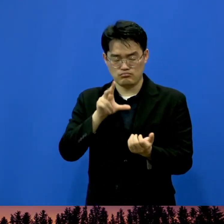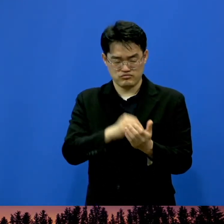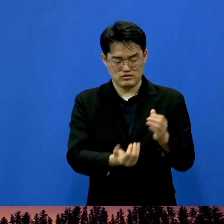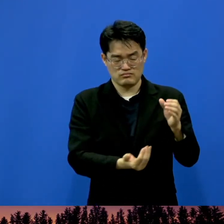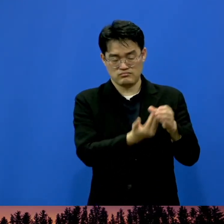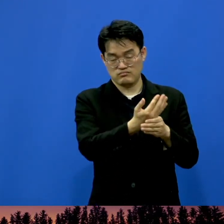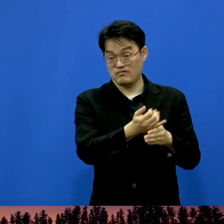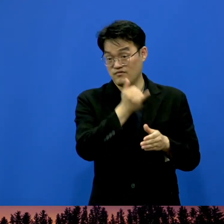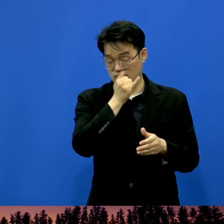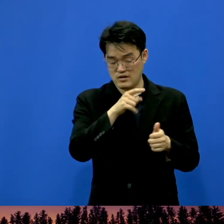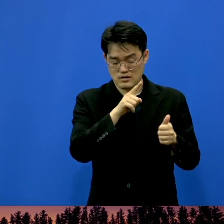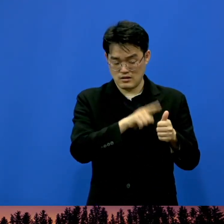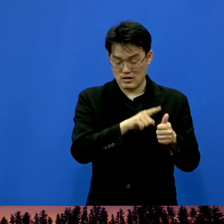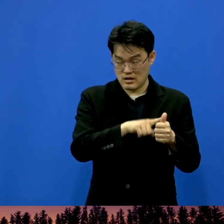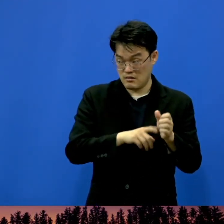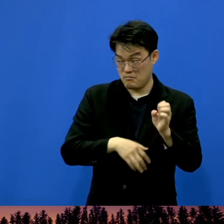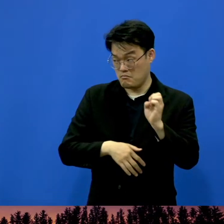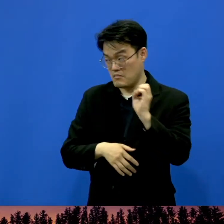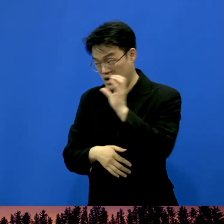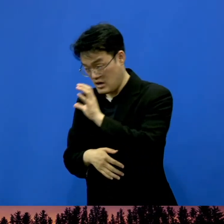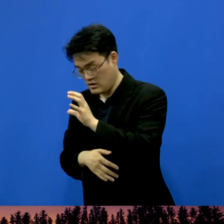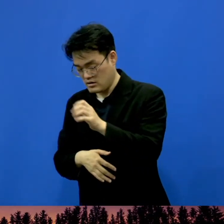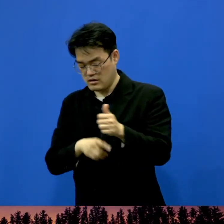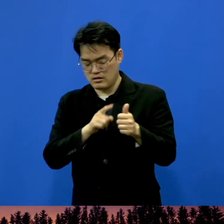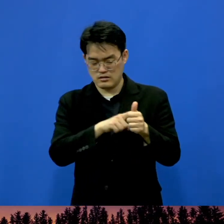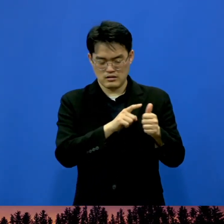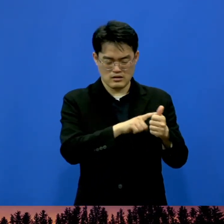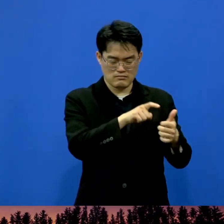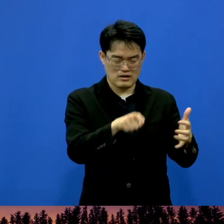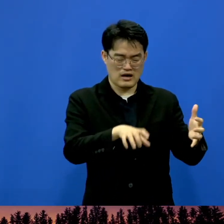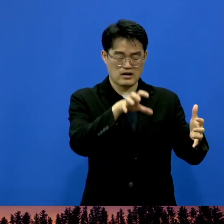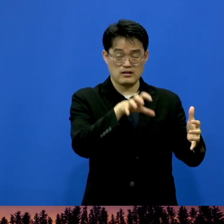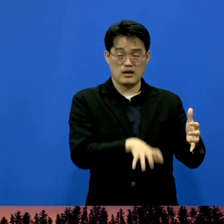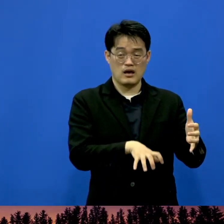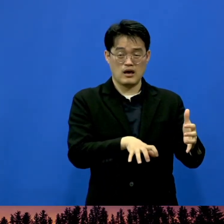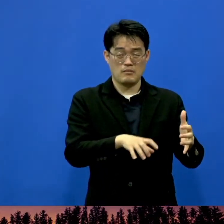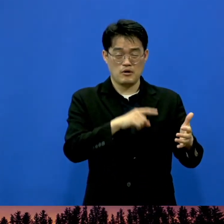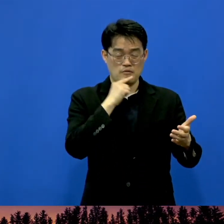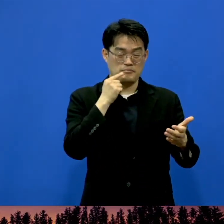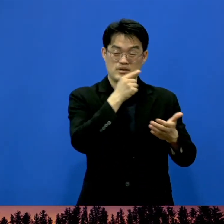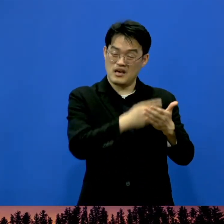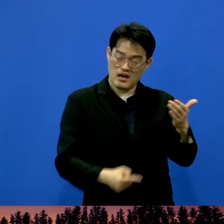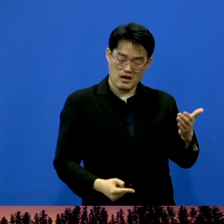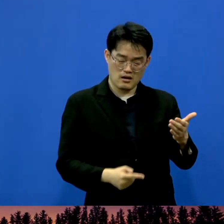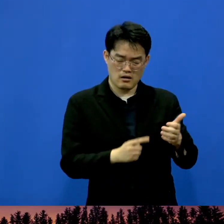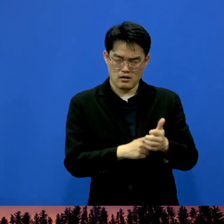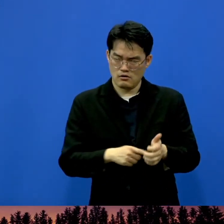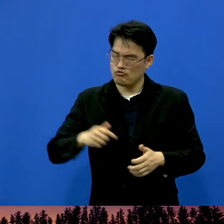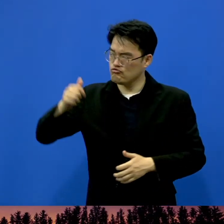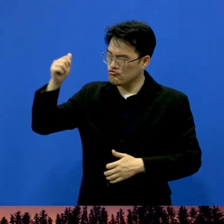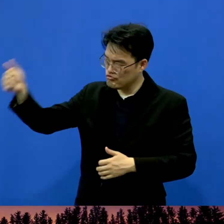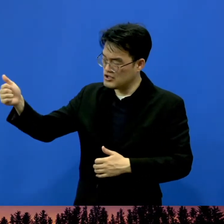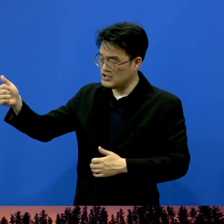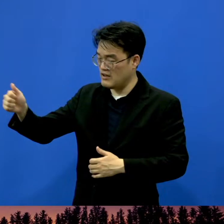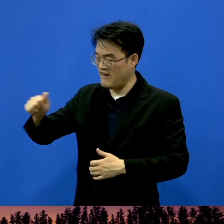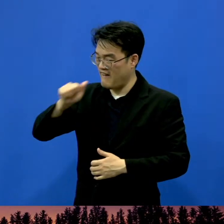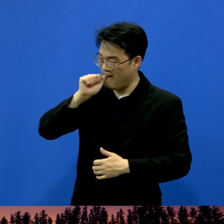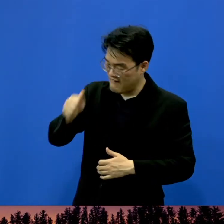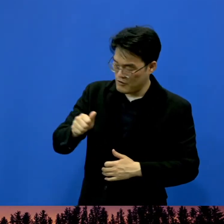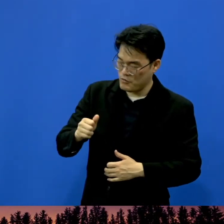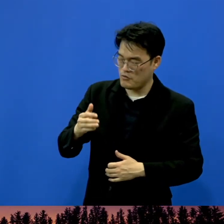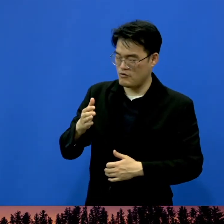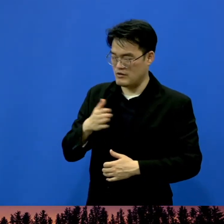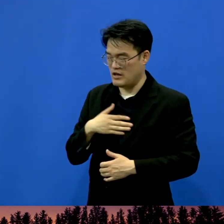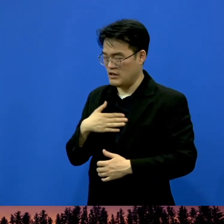이 사람 안에 뭐가 있어? 피해의식이 있는 거죠. 주인이 자기에게 결코 호의를 가지고 베푼 게